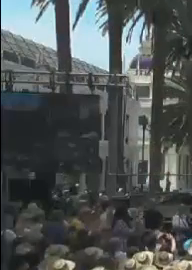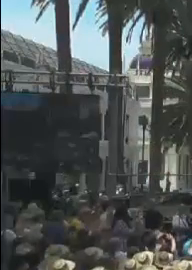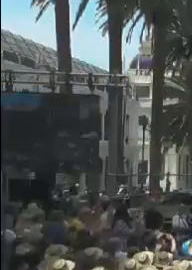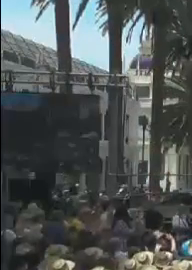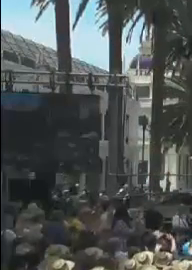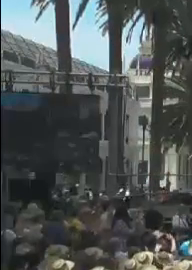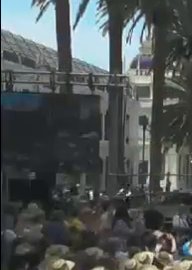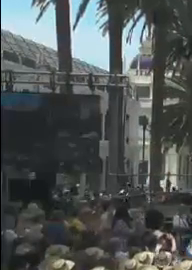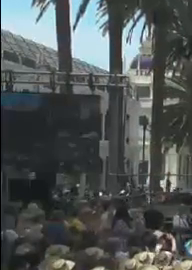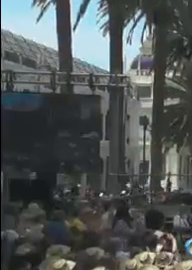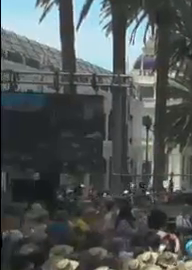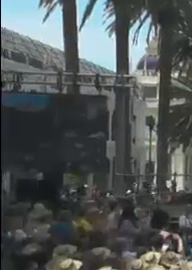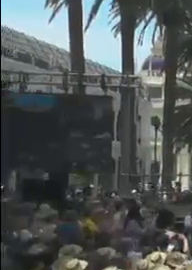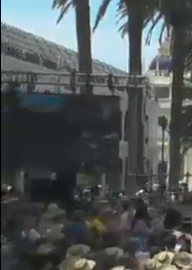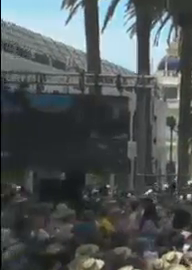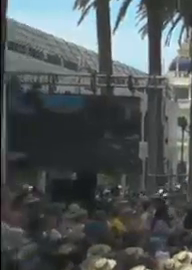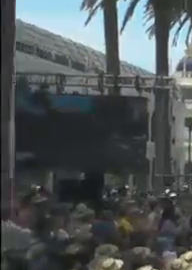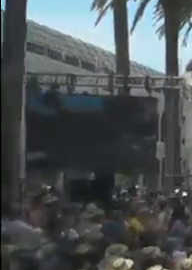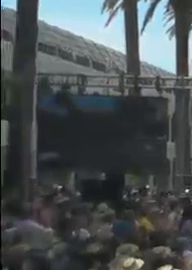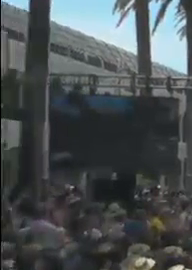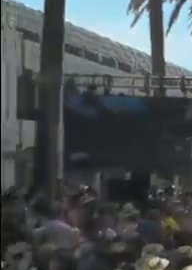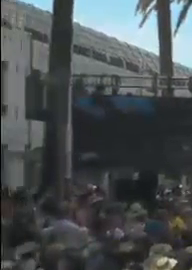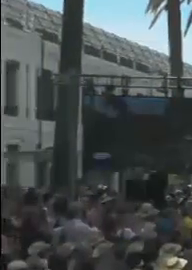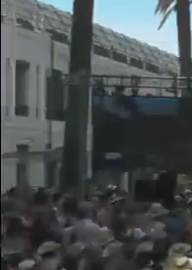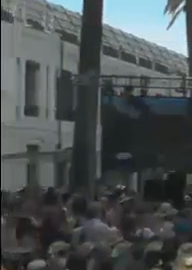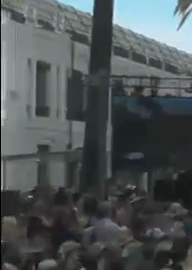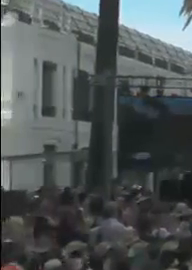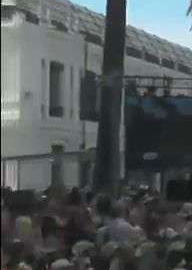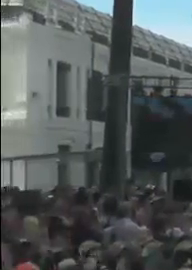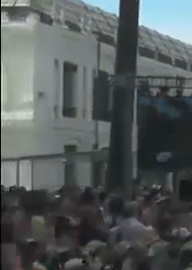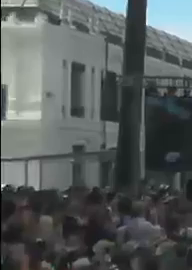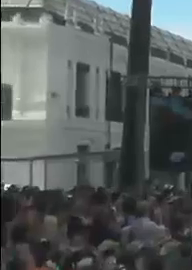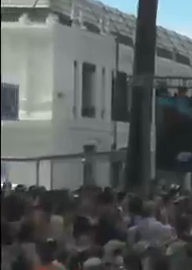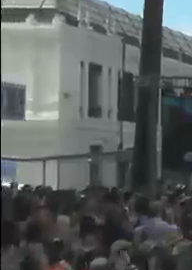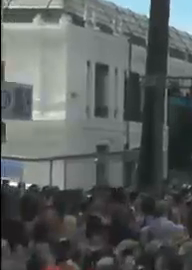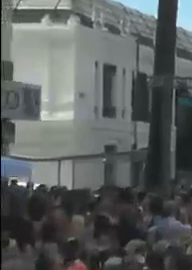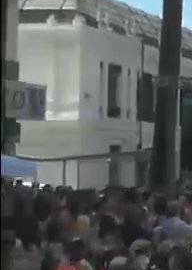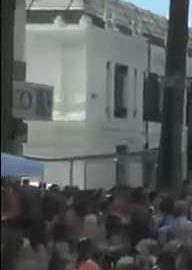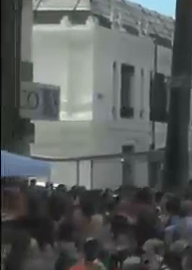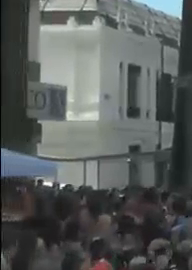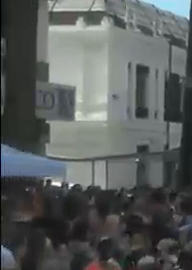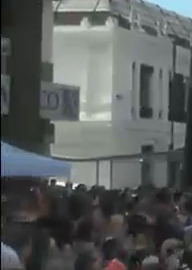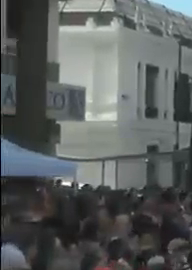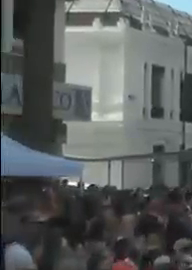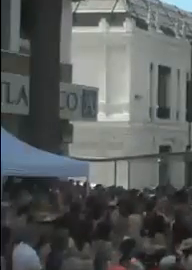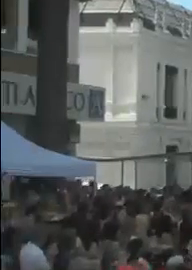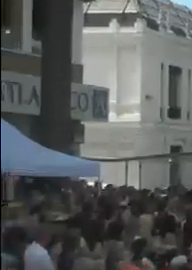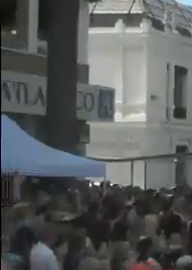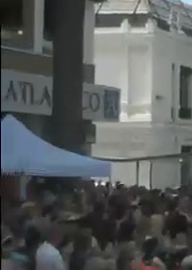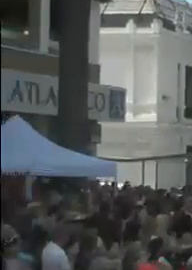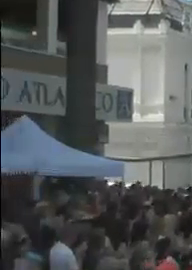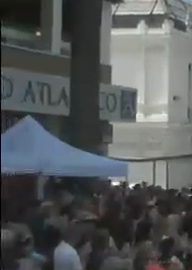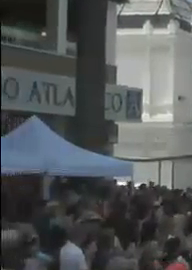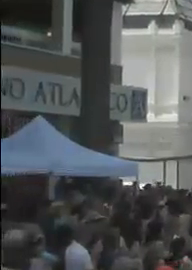político ten rostro de muller. Tamén vai por elas.